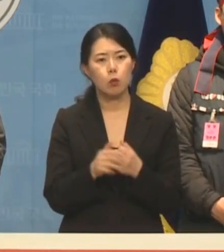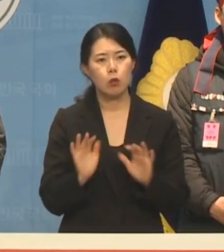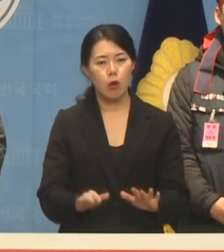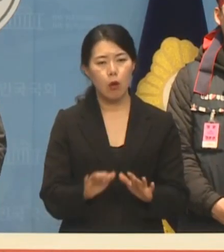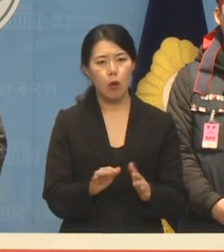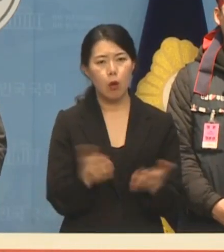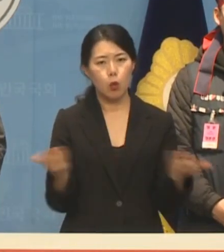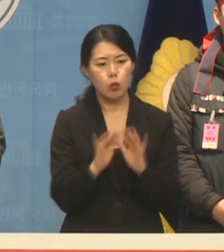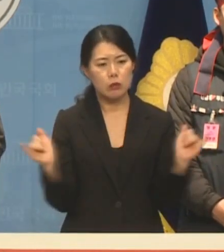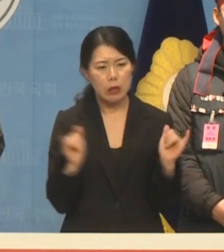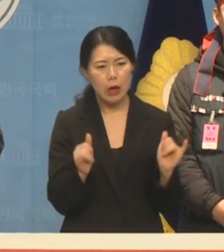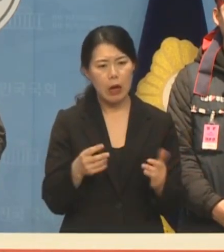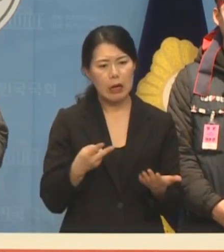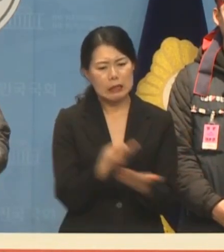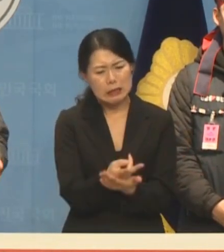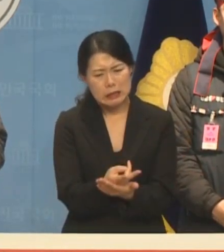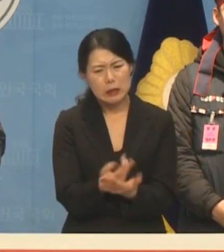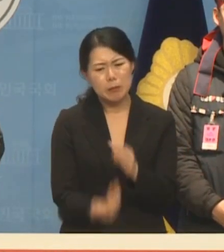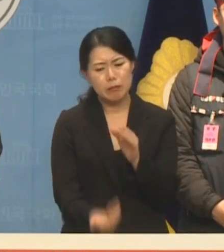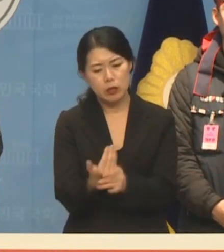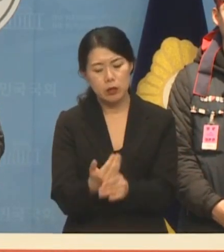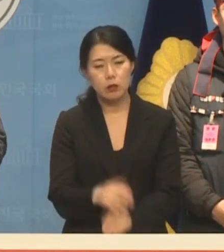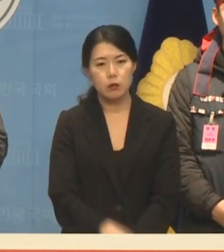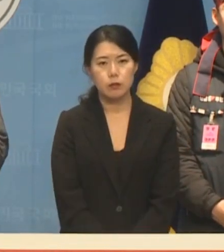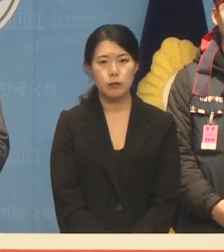쓰러진 사례도 최근에 일어났다.